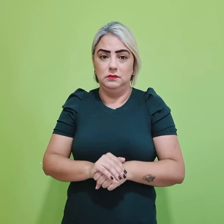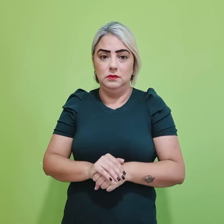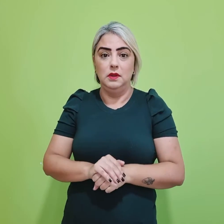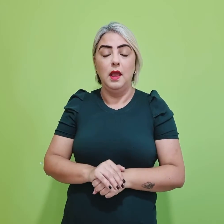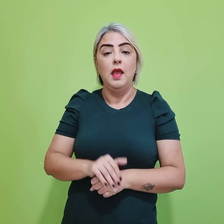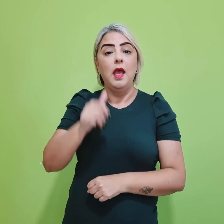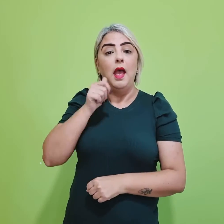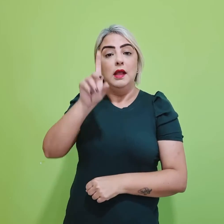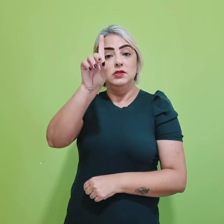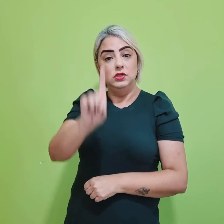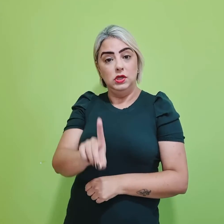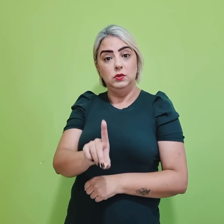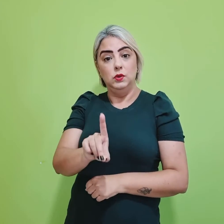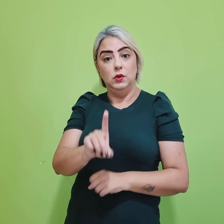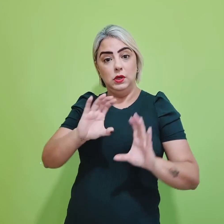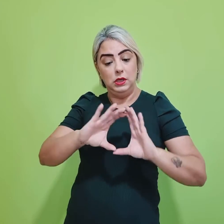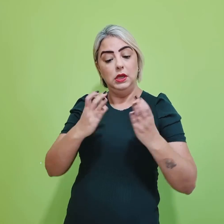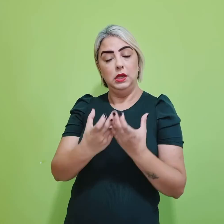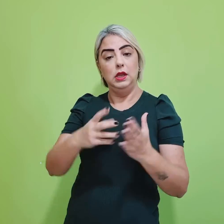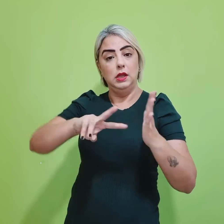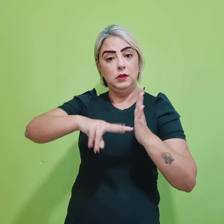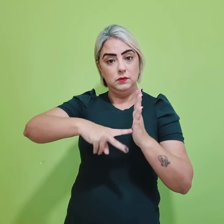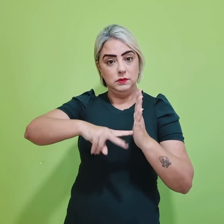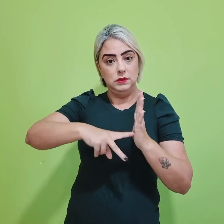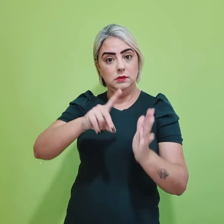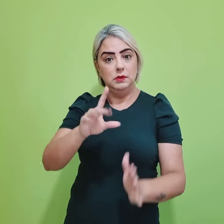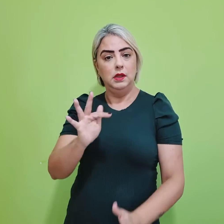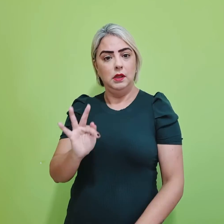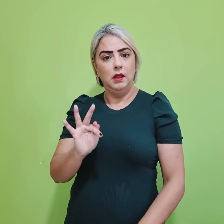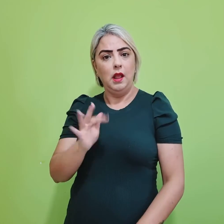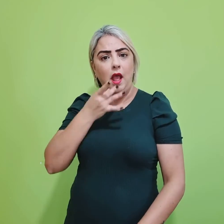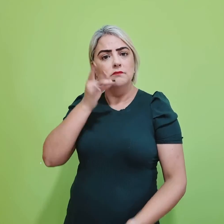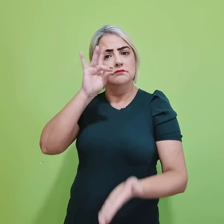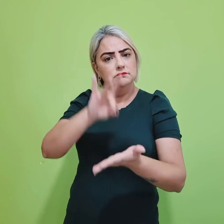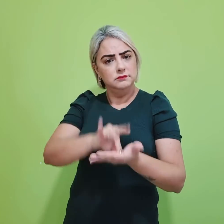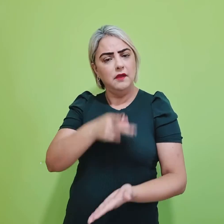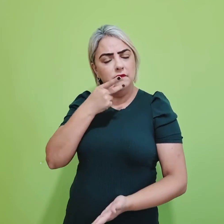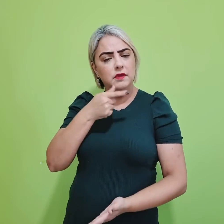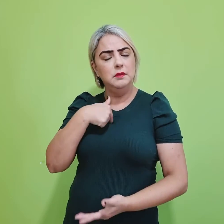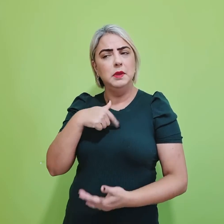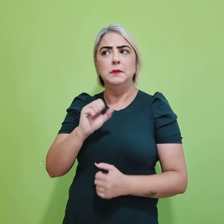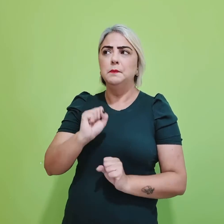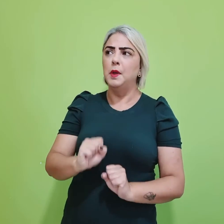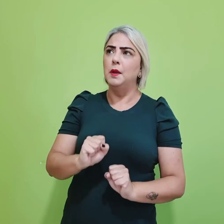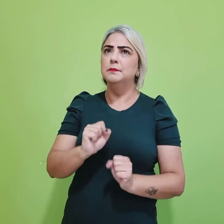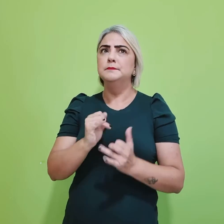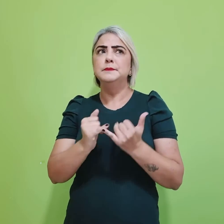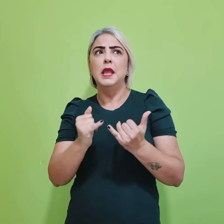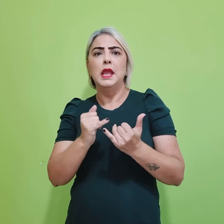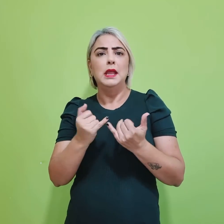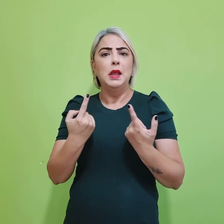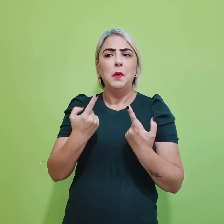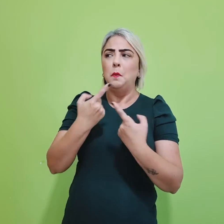A diretoria colegiada do Simpro-DF afirma que pode parecer um